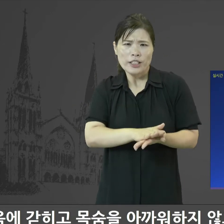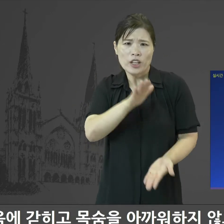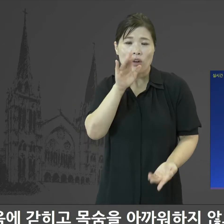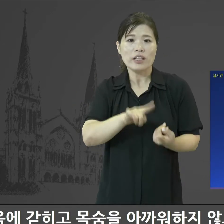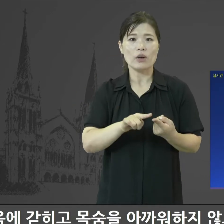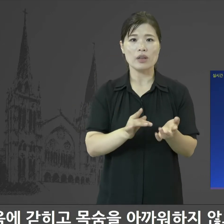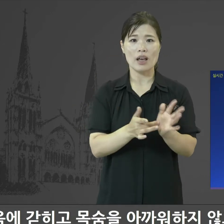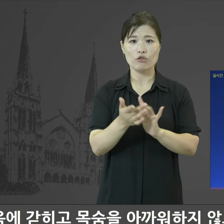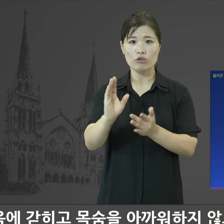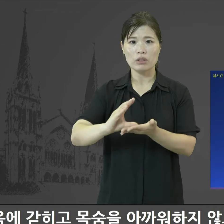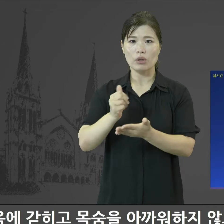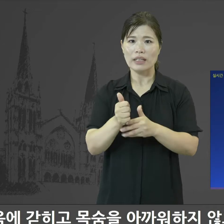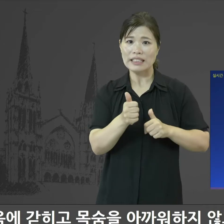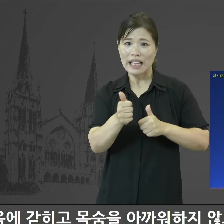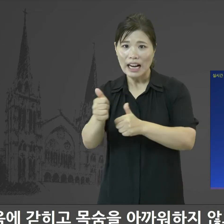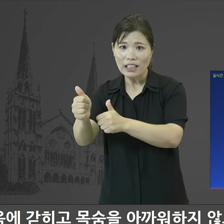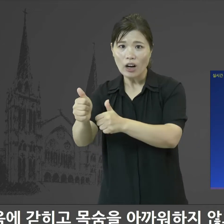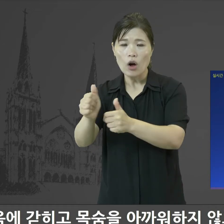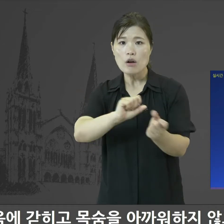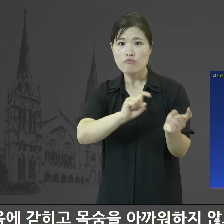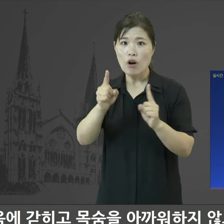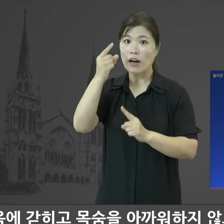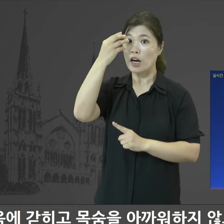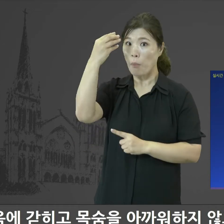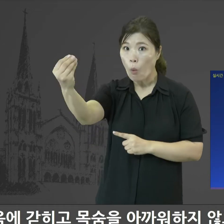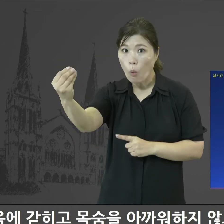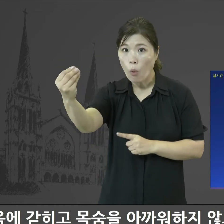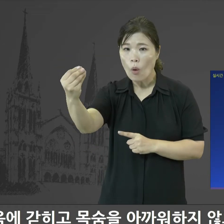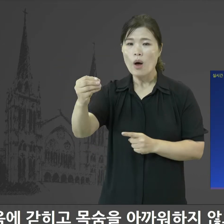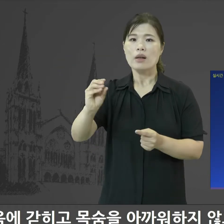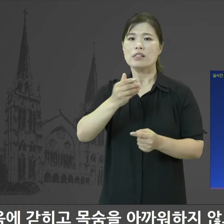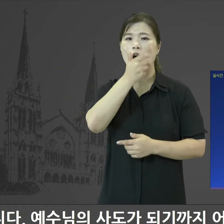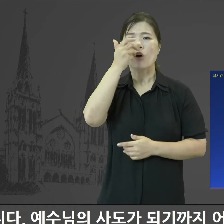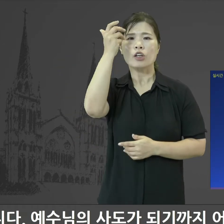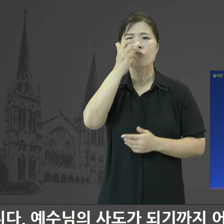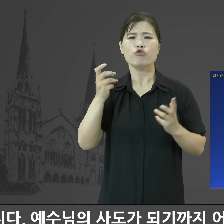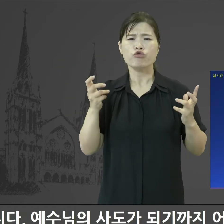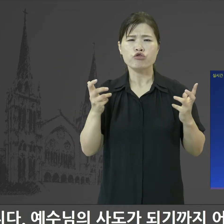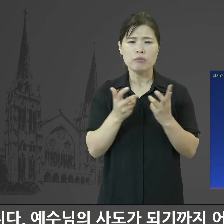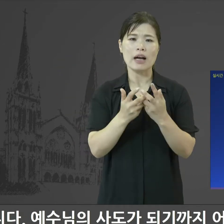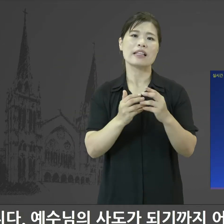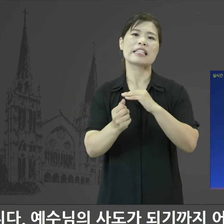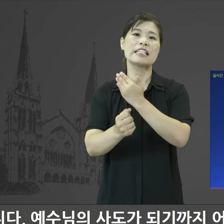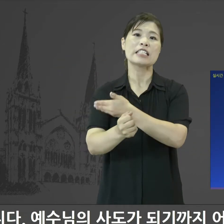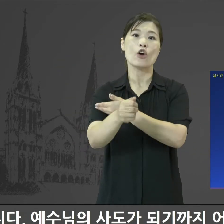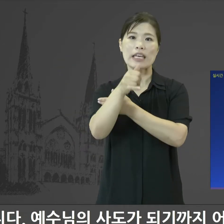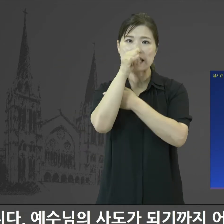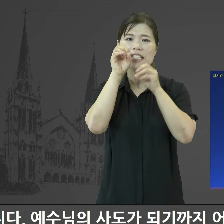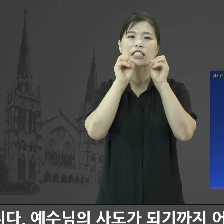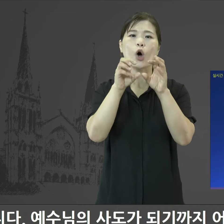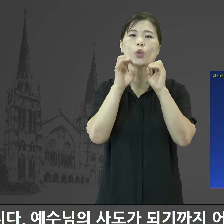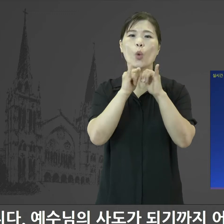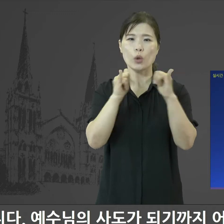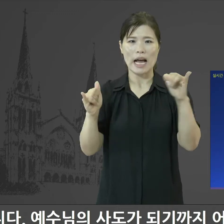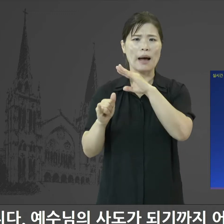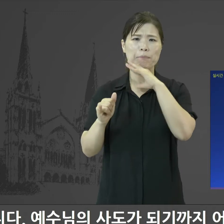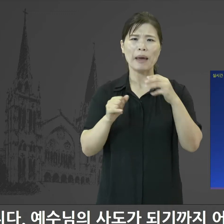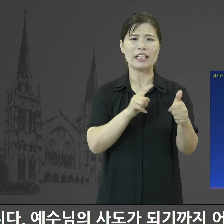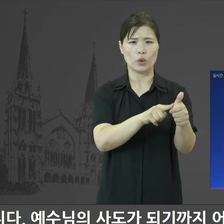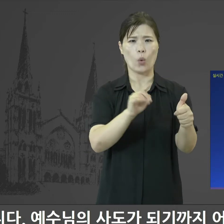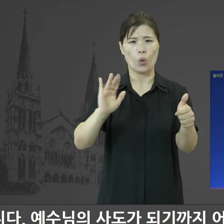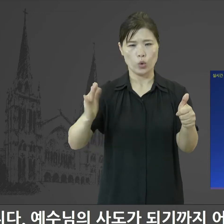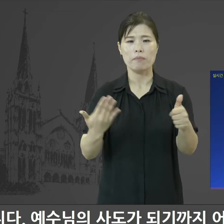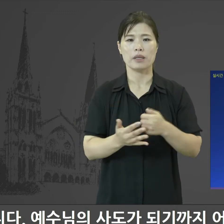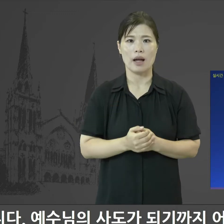예수 그리스도를 따르다가 나중에 부활을 목격하고 성령 충만하여서 능력 있는 전도자가 됩니다.